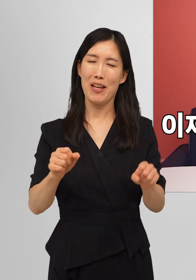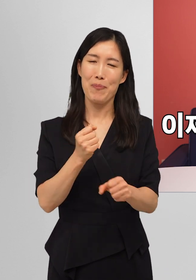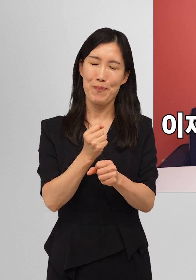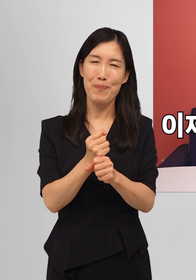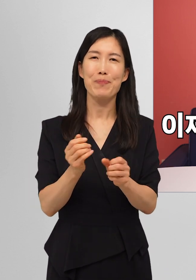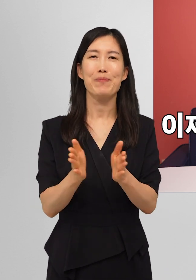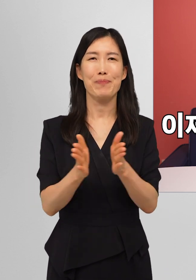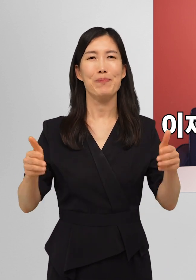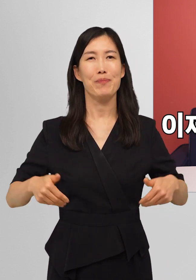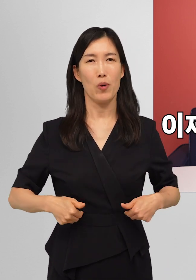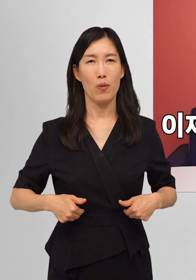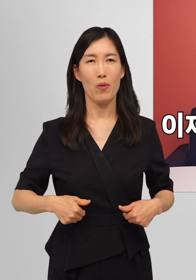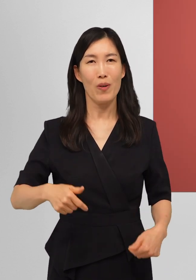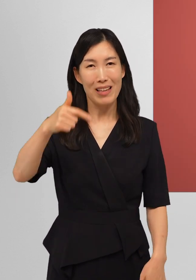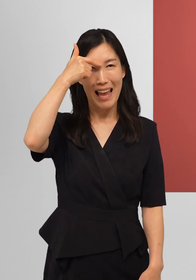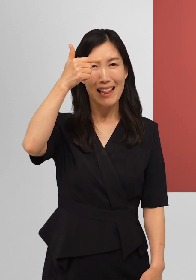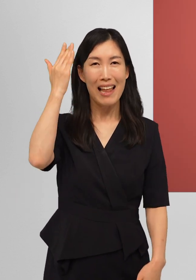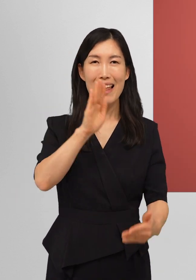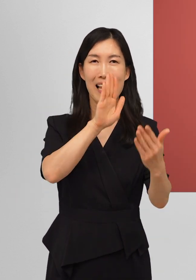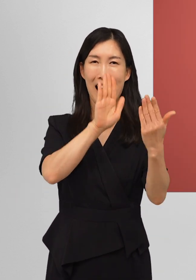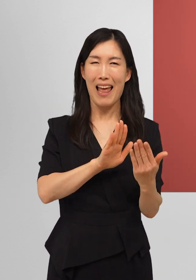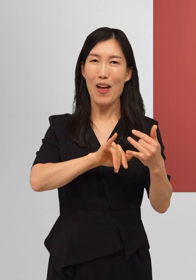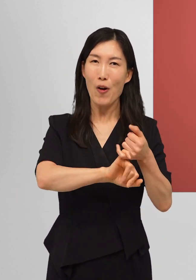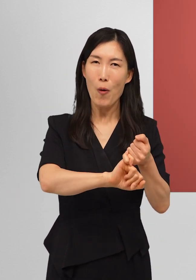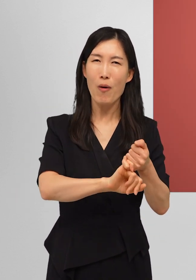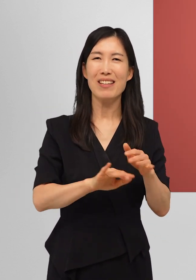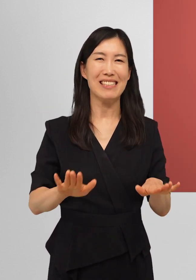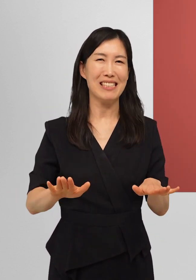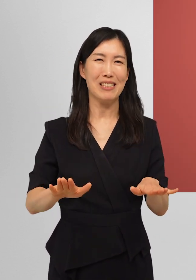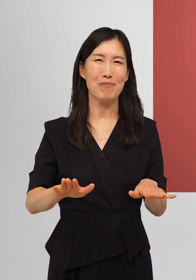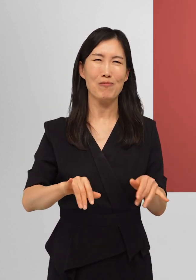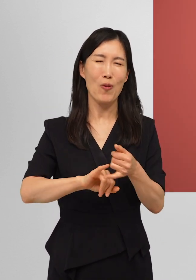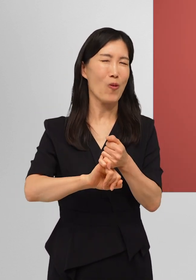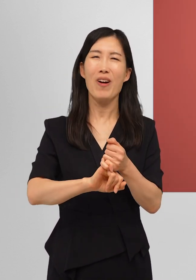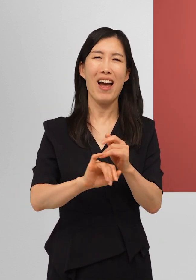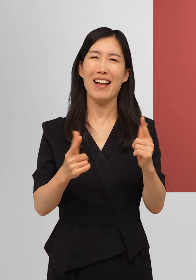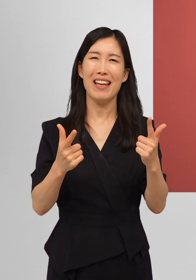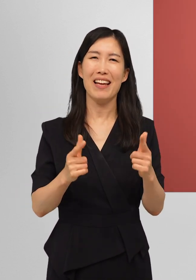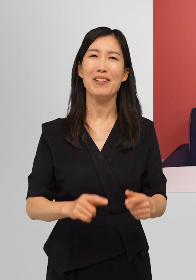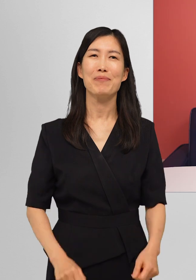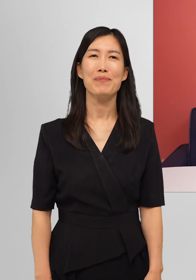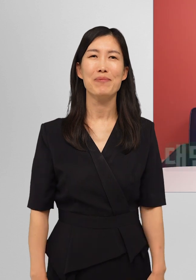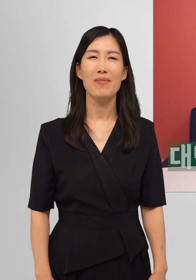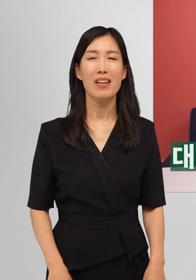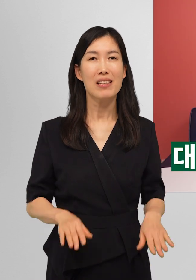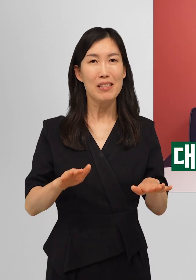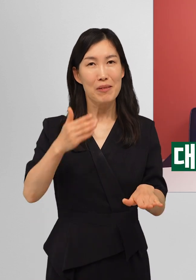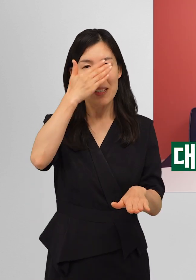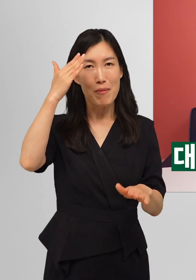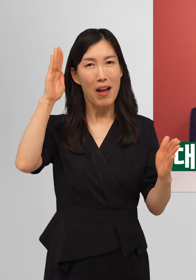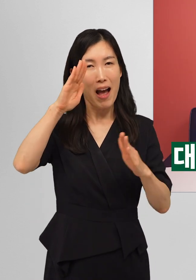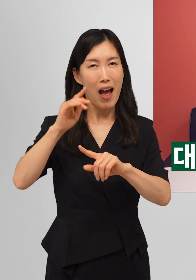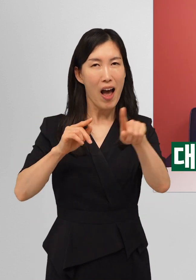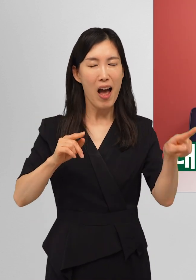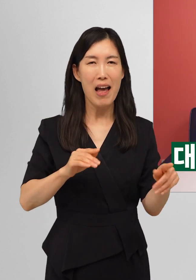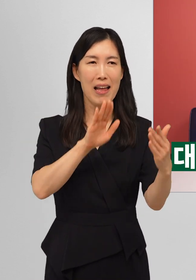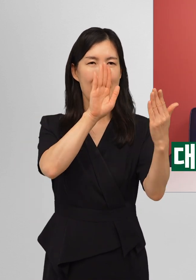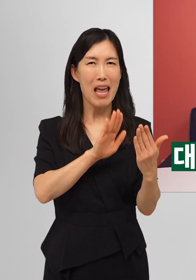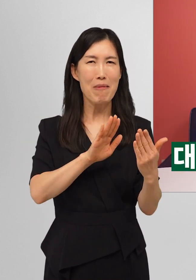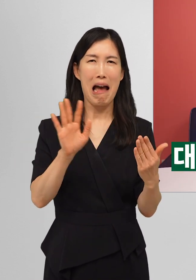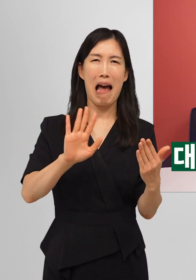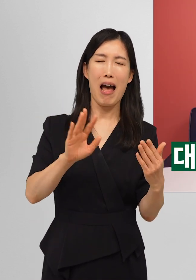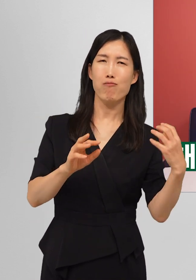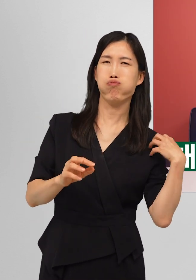될 것 같고요. 이게 예전하고 다르게 꼭 대면 소통일 필요도 없죠. 요새는 대면을 또 어려운